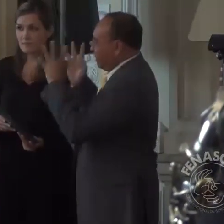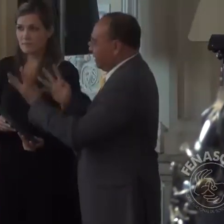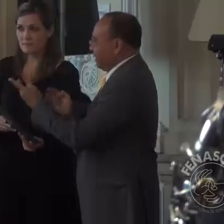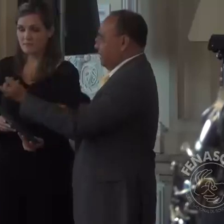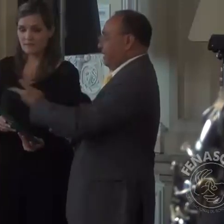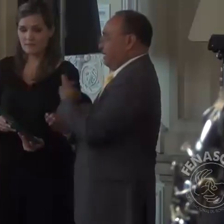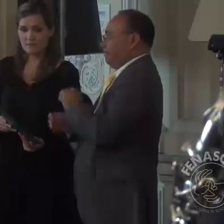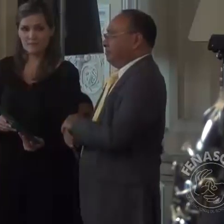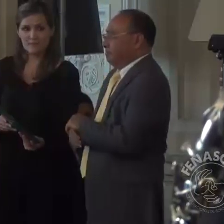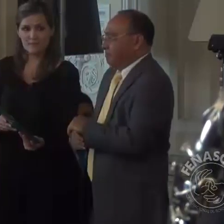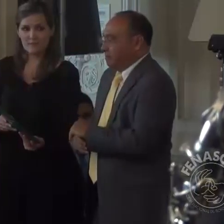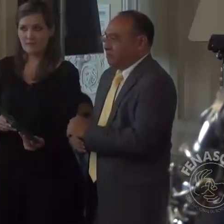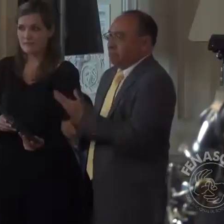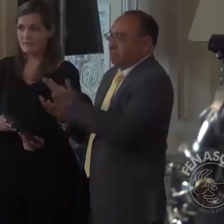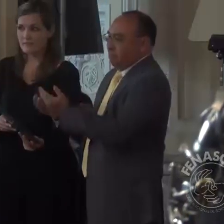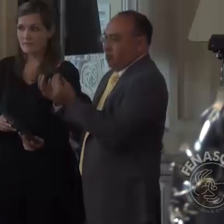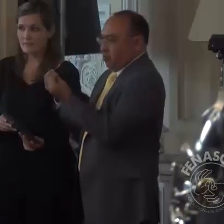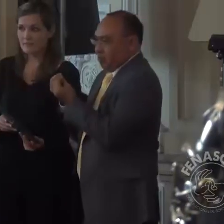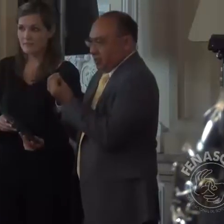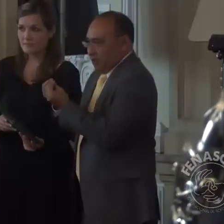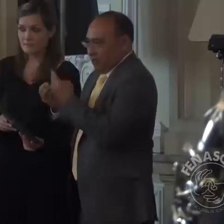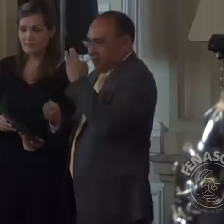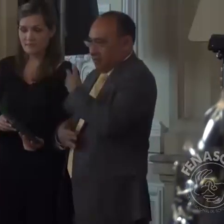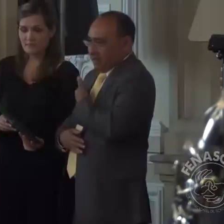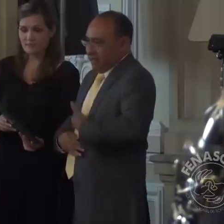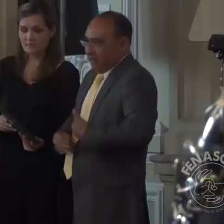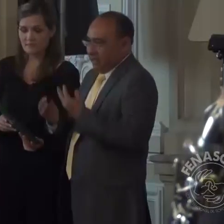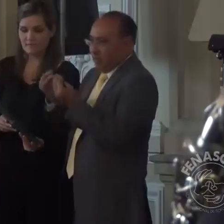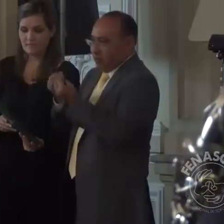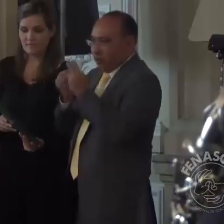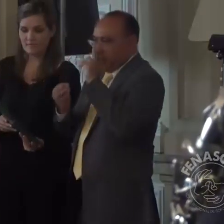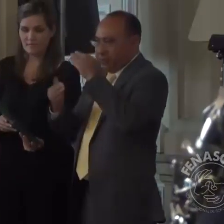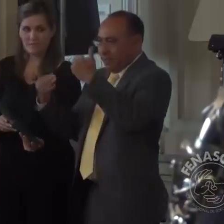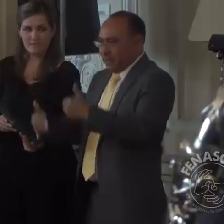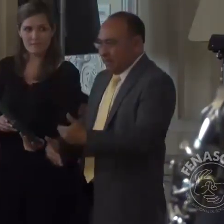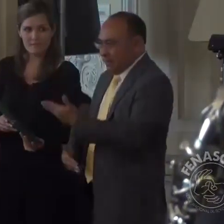honorable señora esposa del señor presidente,